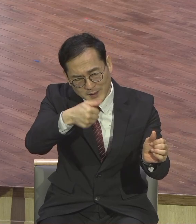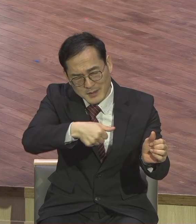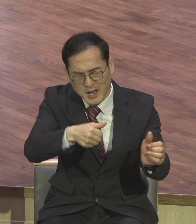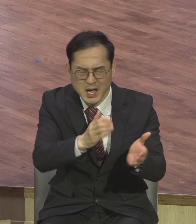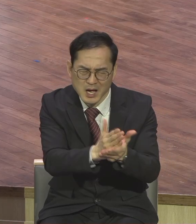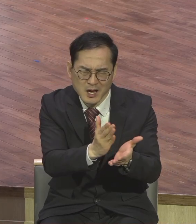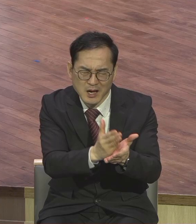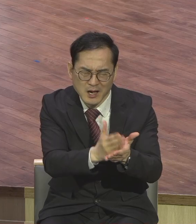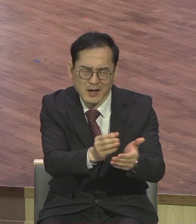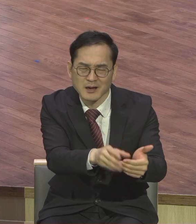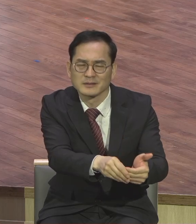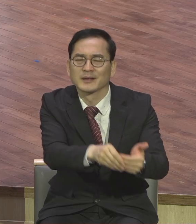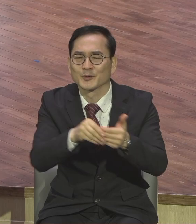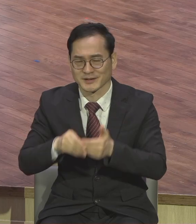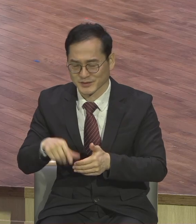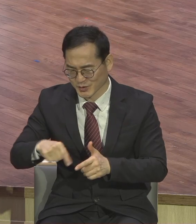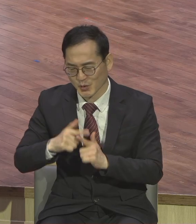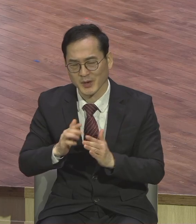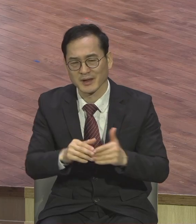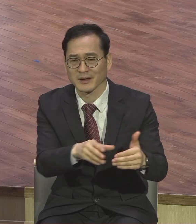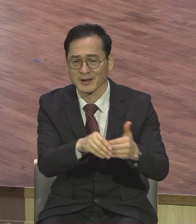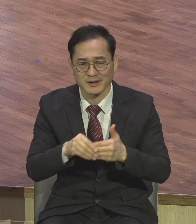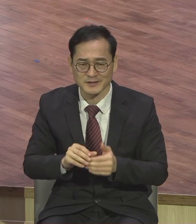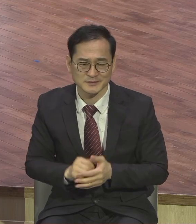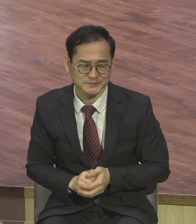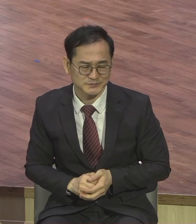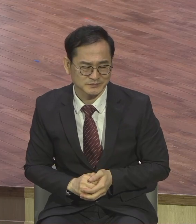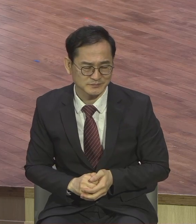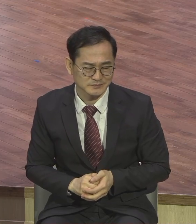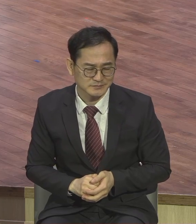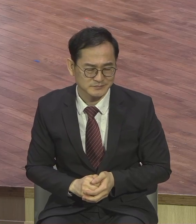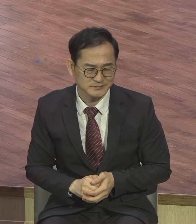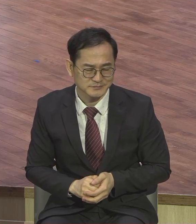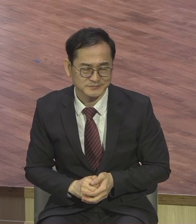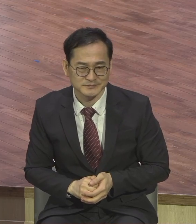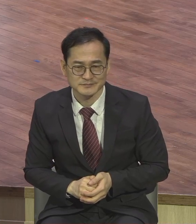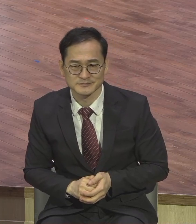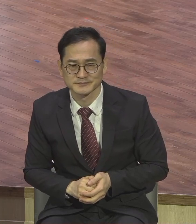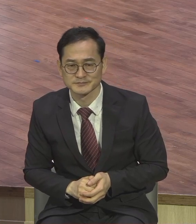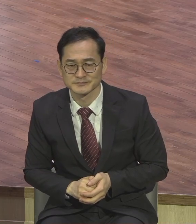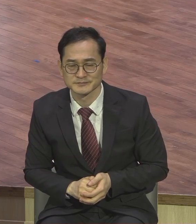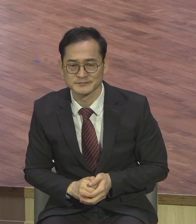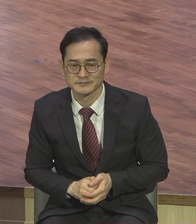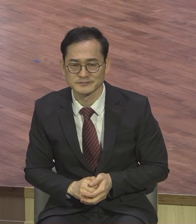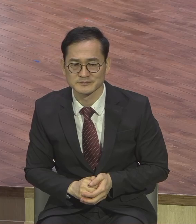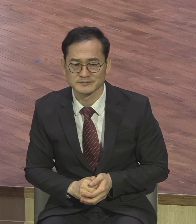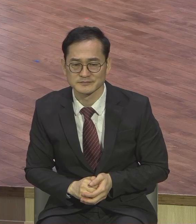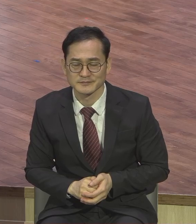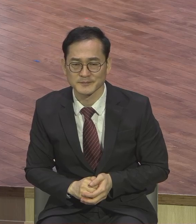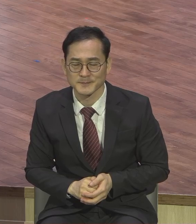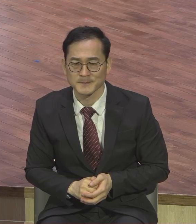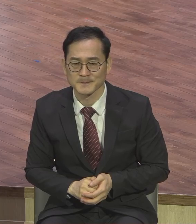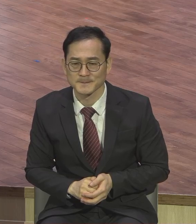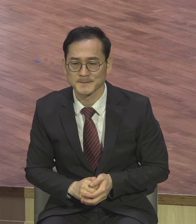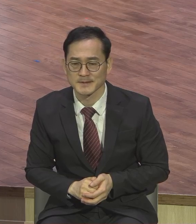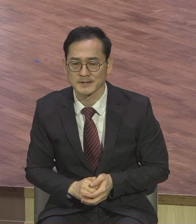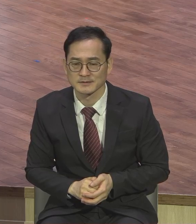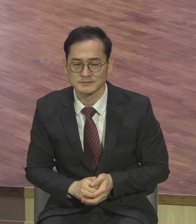우리 어머니 나도 이렇게 너무너무 예수함 믿어서 고생하고 이렇게 시달리고 고통당하고 살았는데